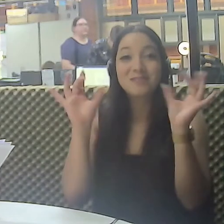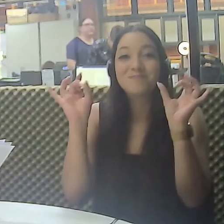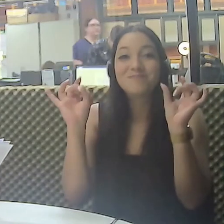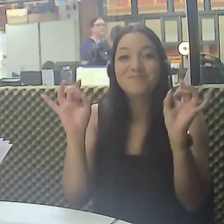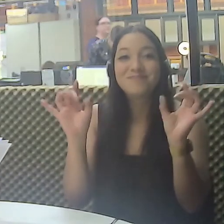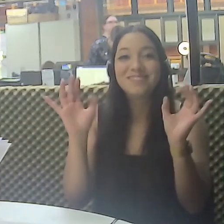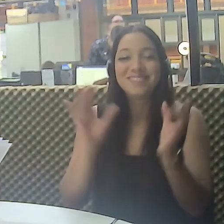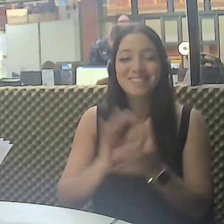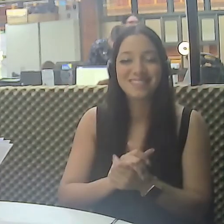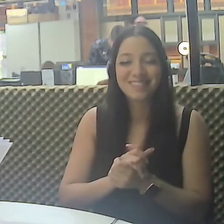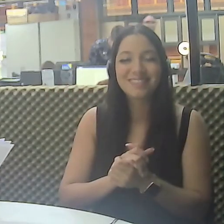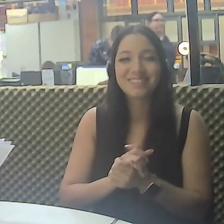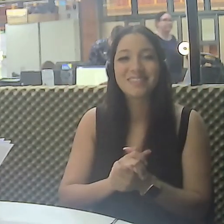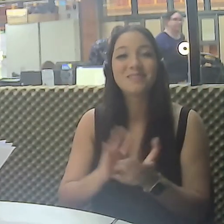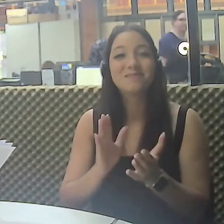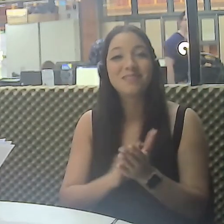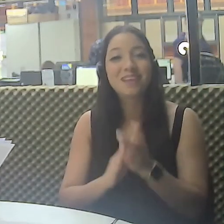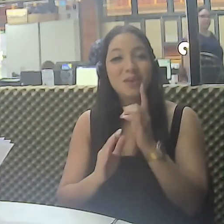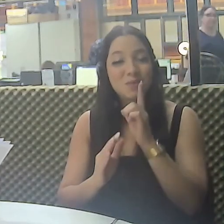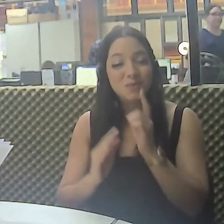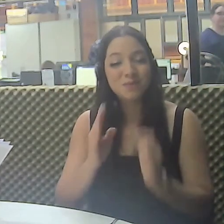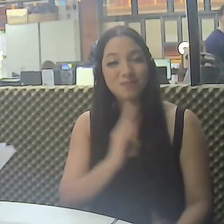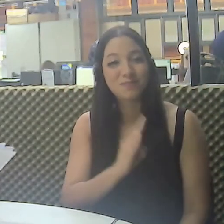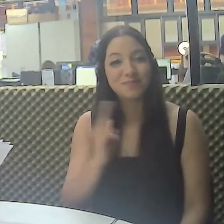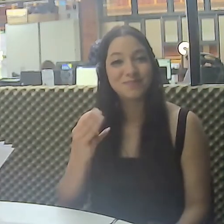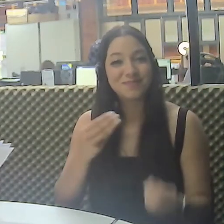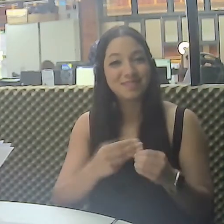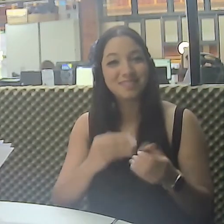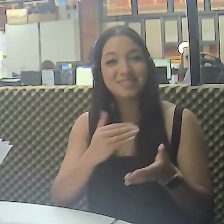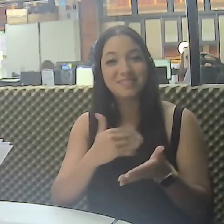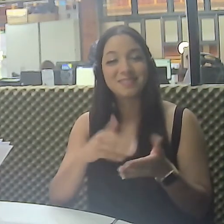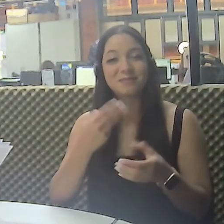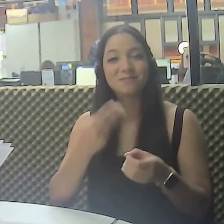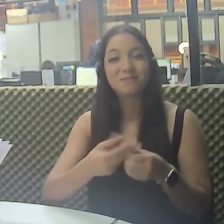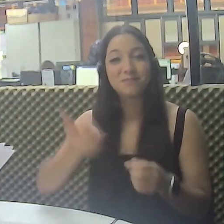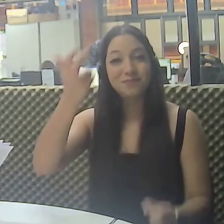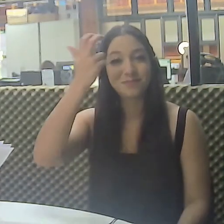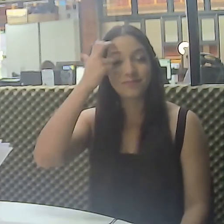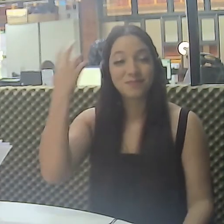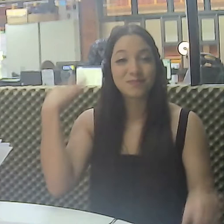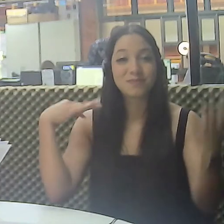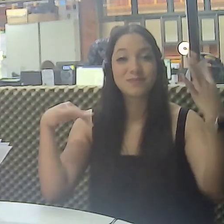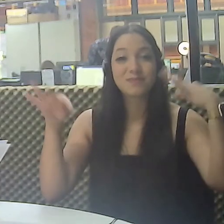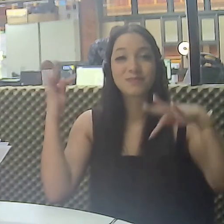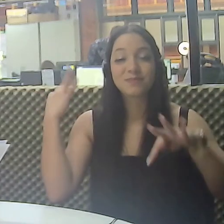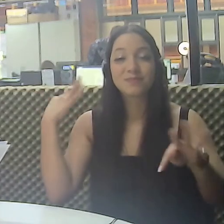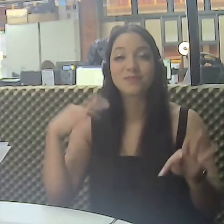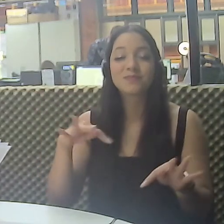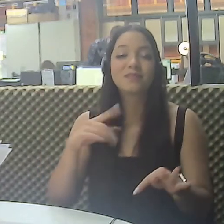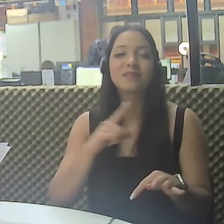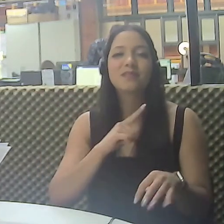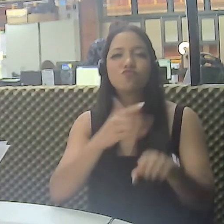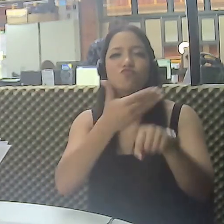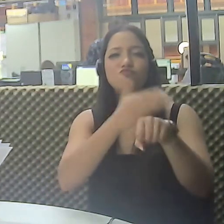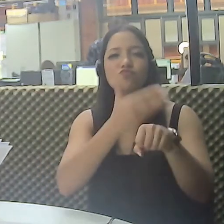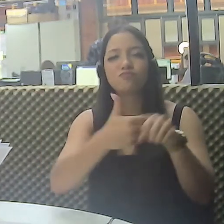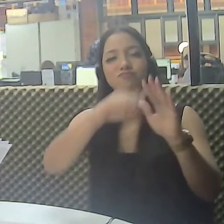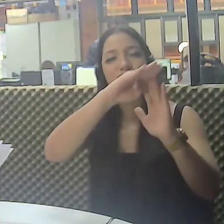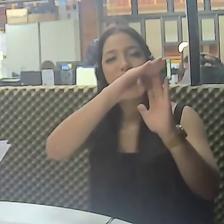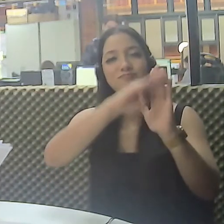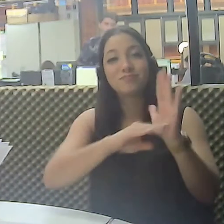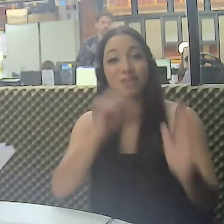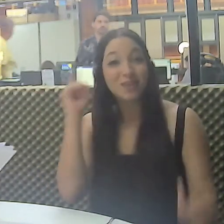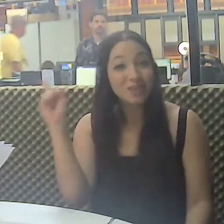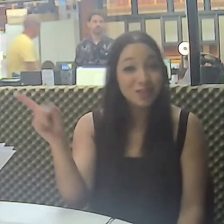celebração ao aniversário da Biblioteca Municipal, a Secretaria Municipal de Cultura e Turismo preparou diversas atividades para